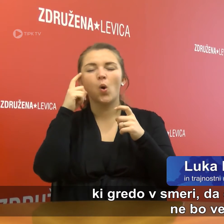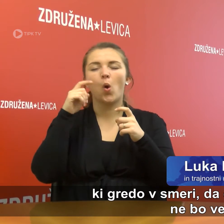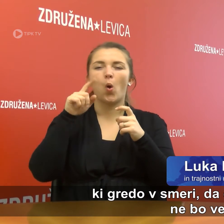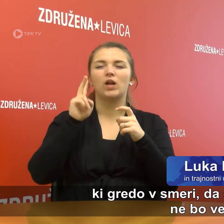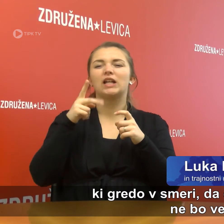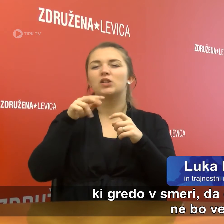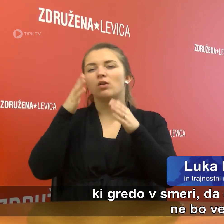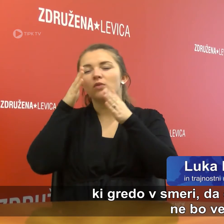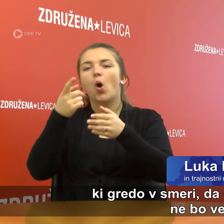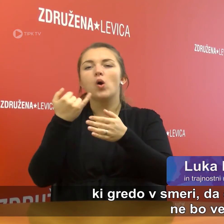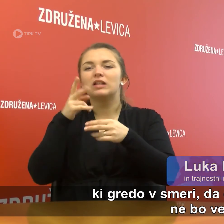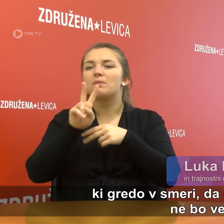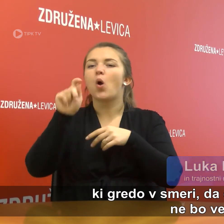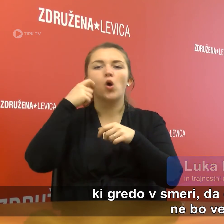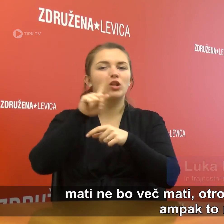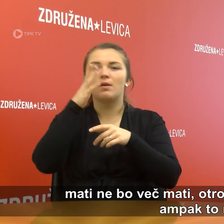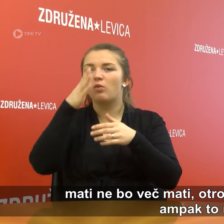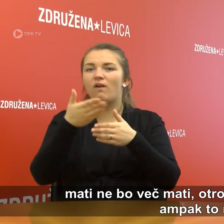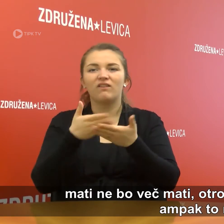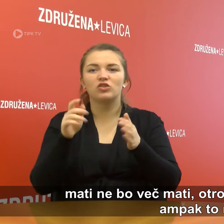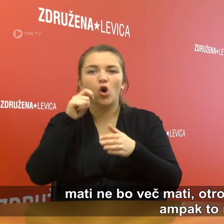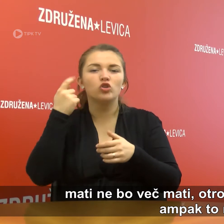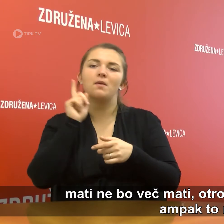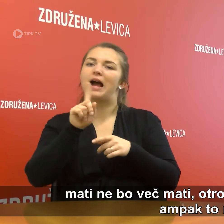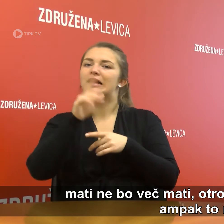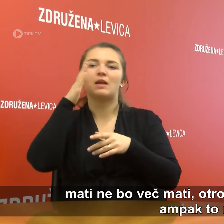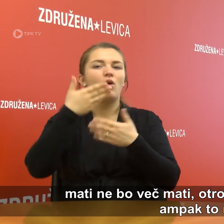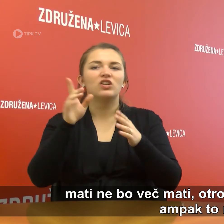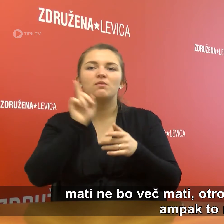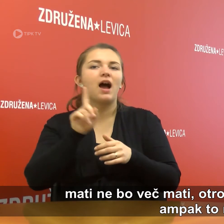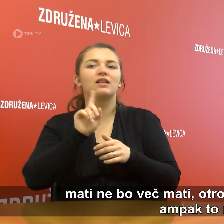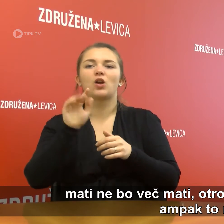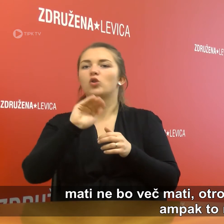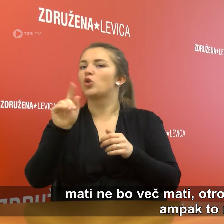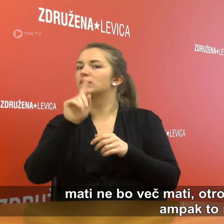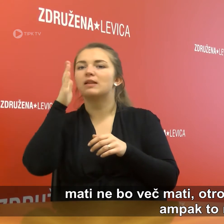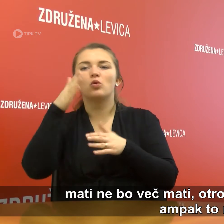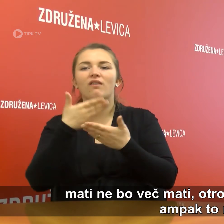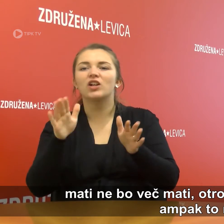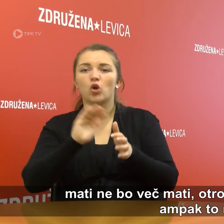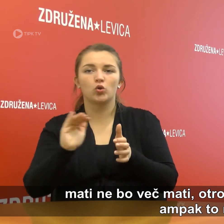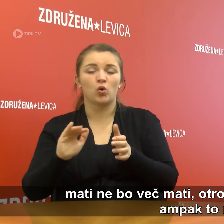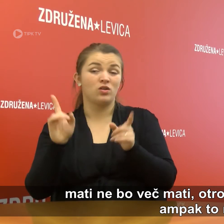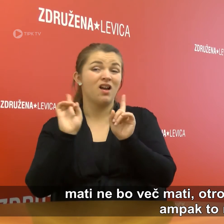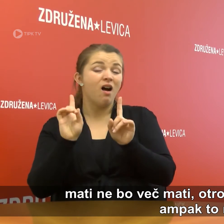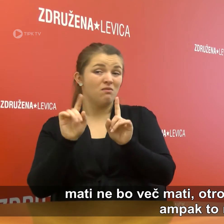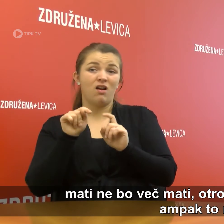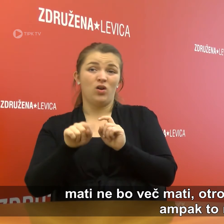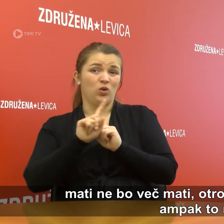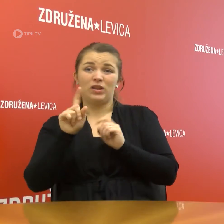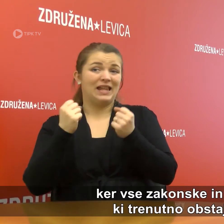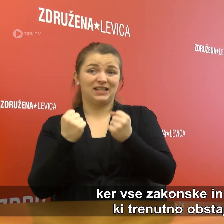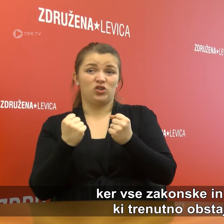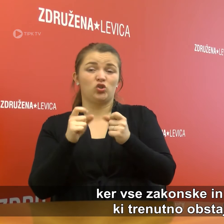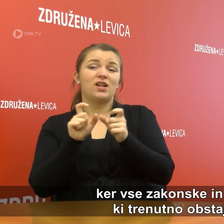od zdaj naprej oče ne bo več oče, mati ne bo več mati, otroci ne bodo več otroci. Ampak to ne